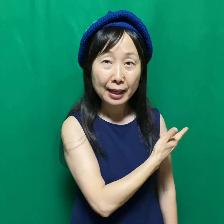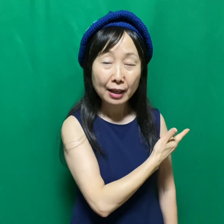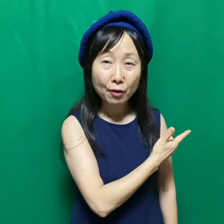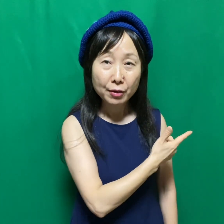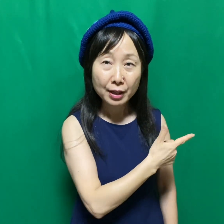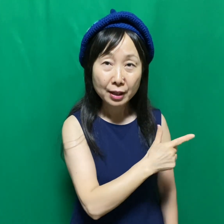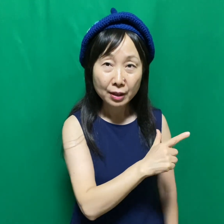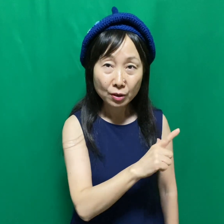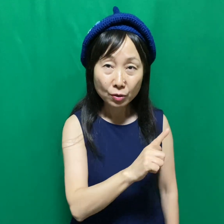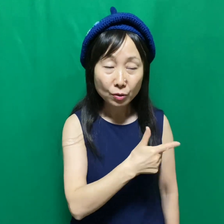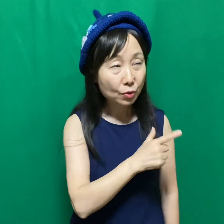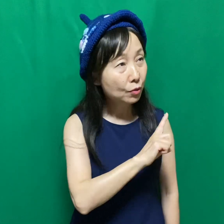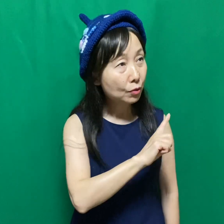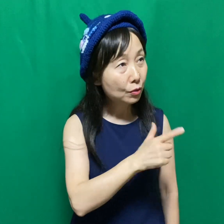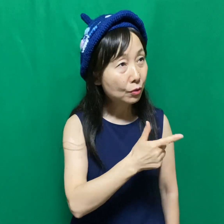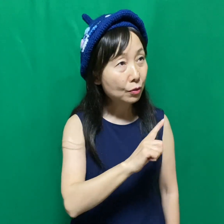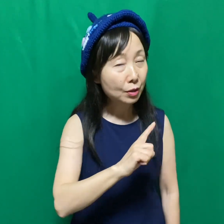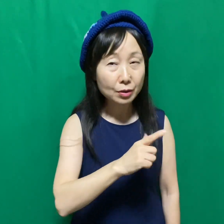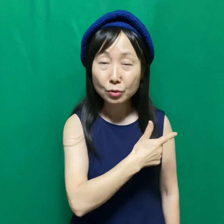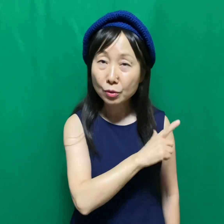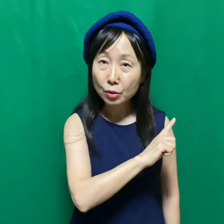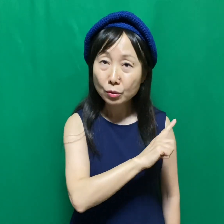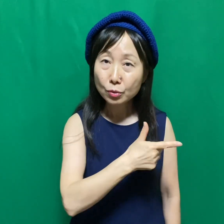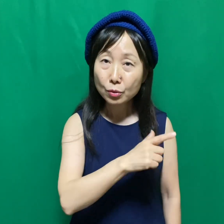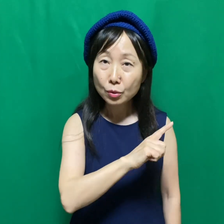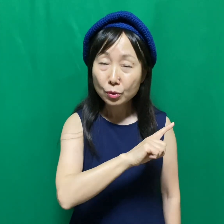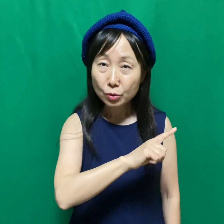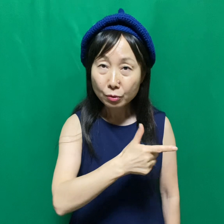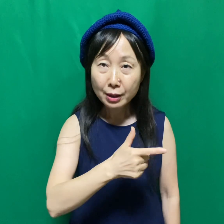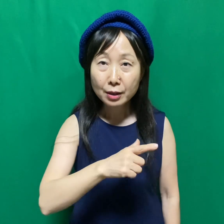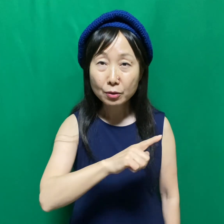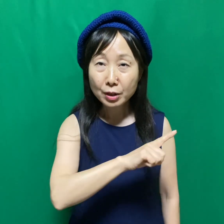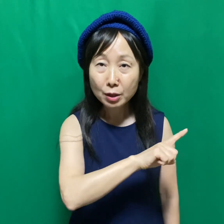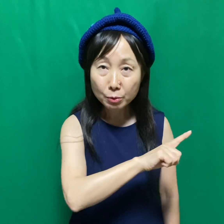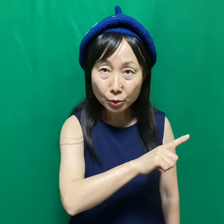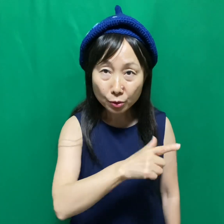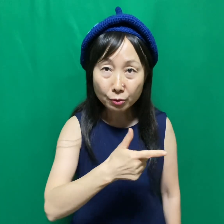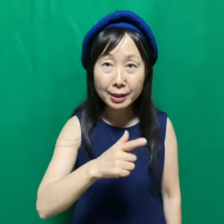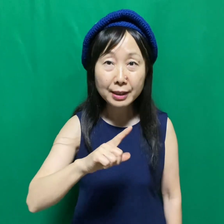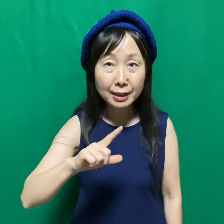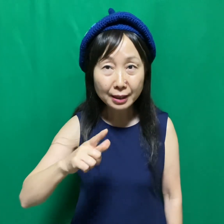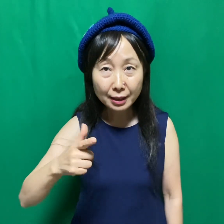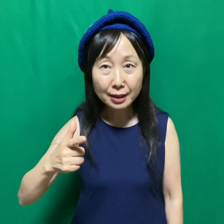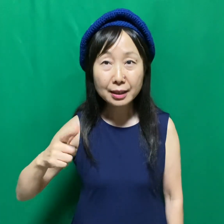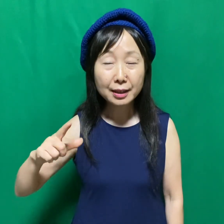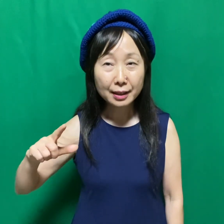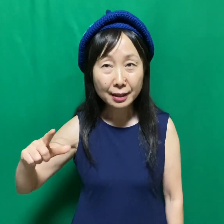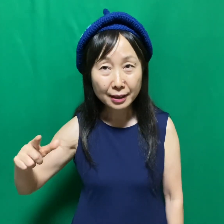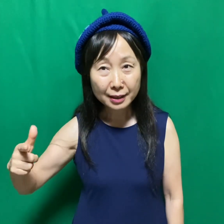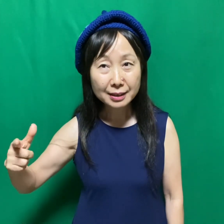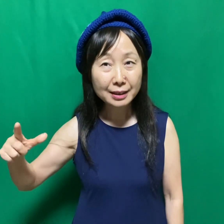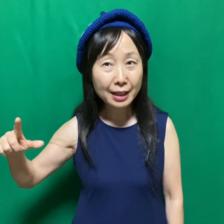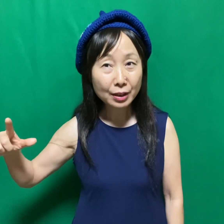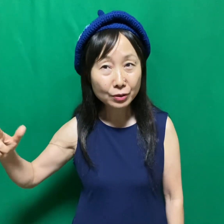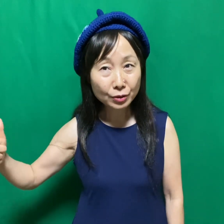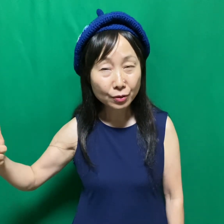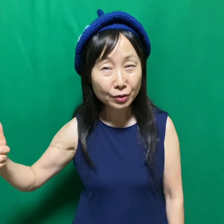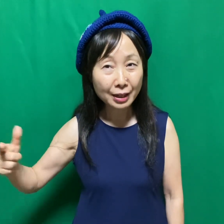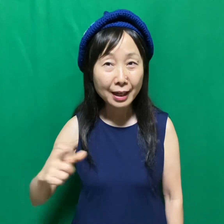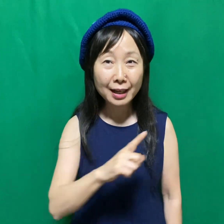親指、そうです、と上、親指を上にしていくような、